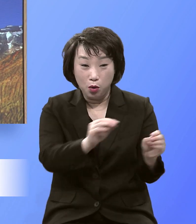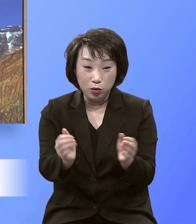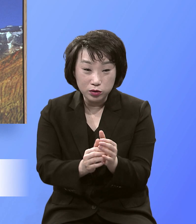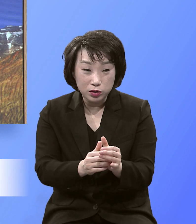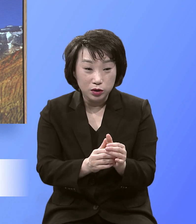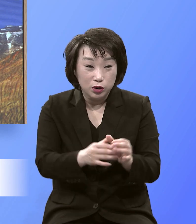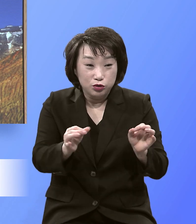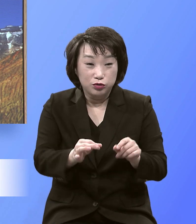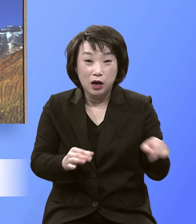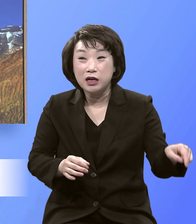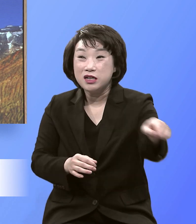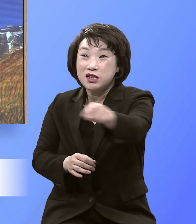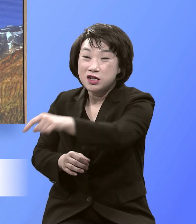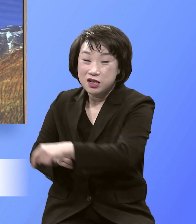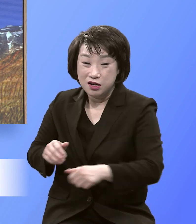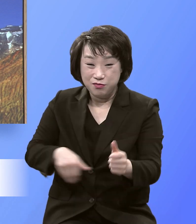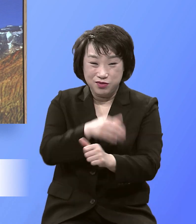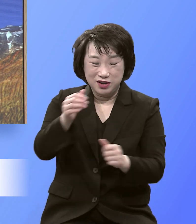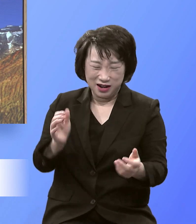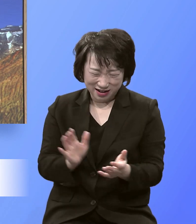안이 막 뜨거워지는데,